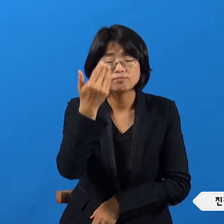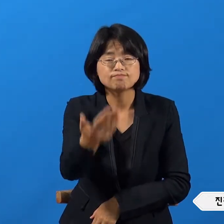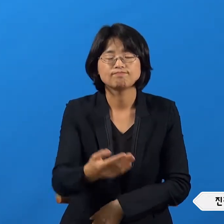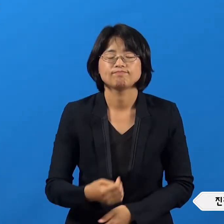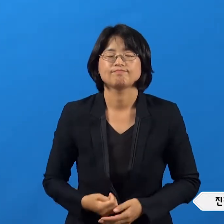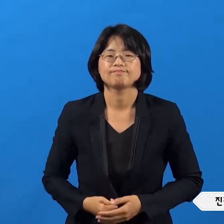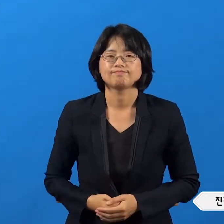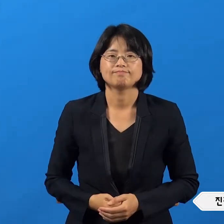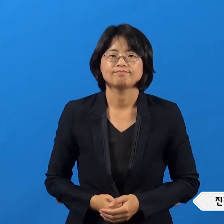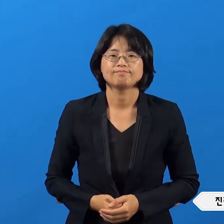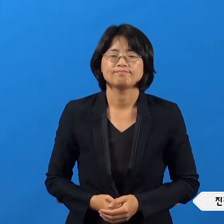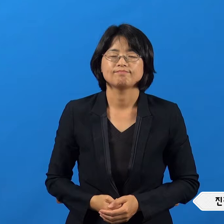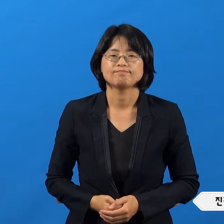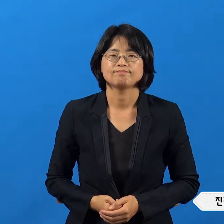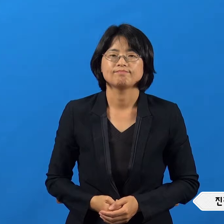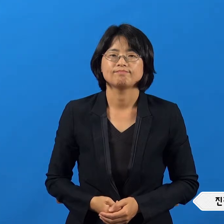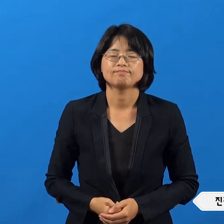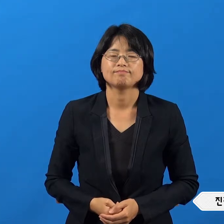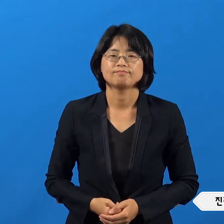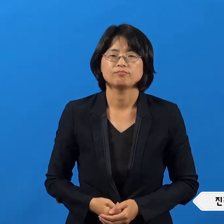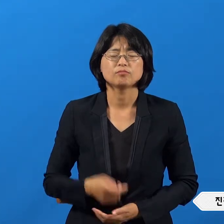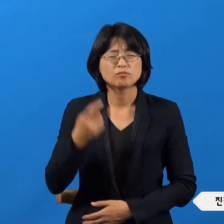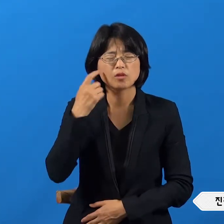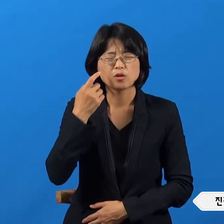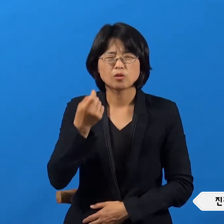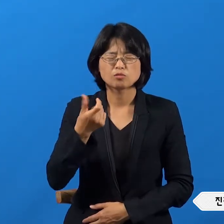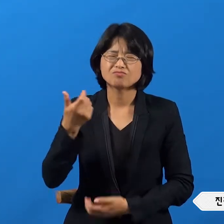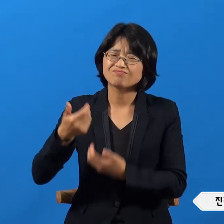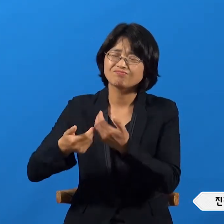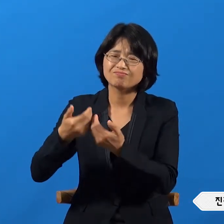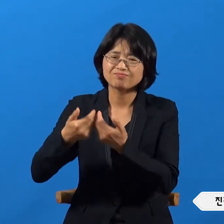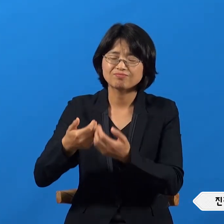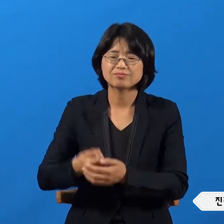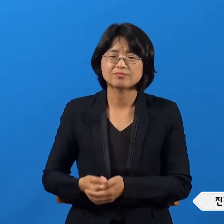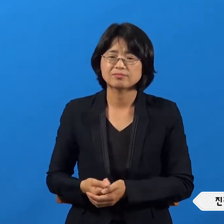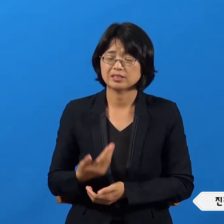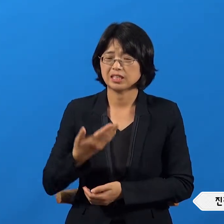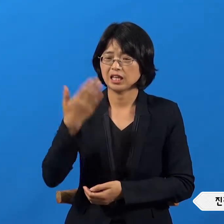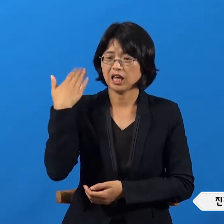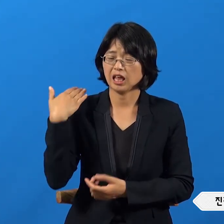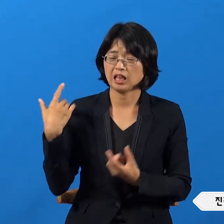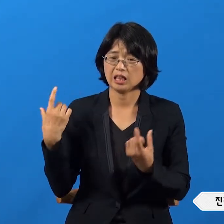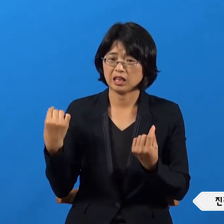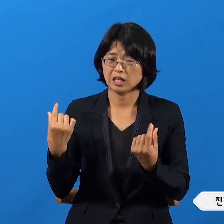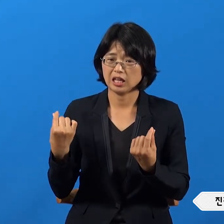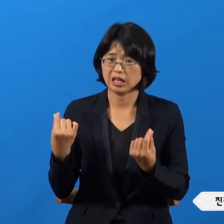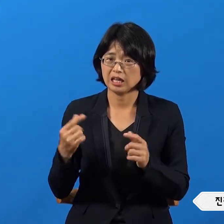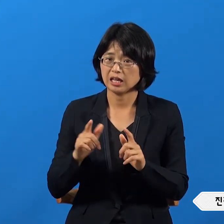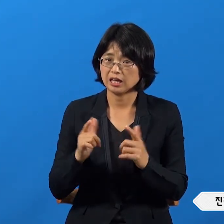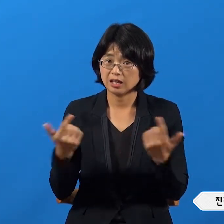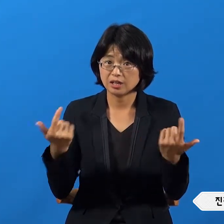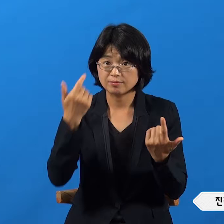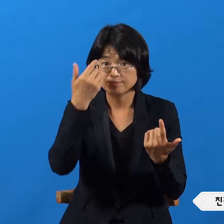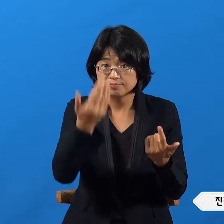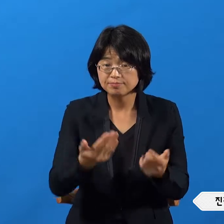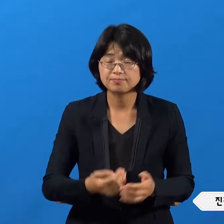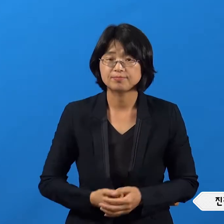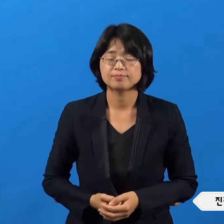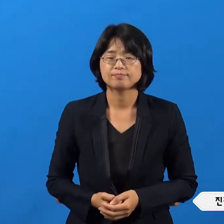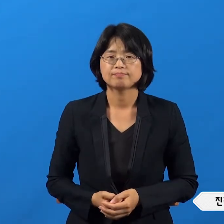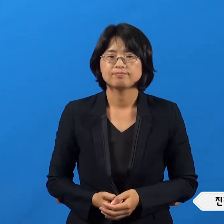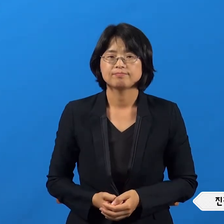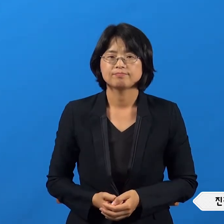왠지 서먹서먹하고 옛날 같지 않다고 생각하십니까? 하나님과 나와의 대화의